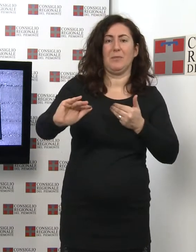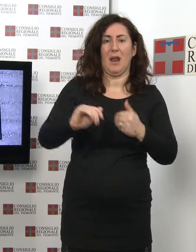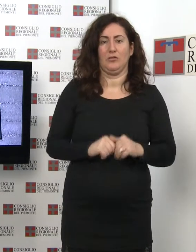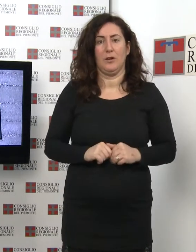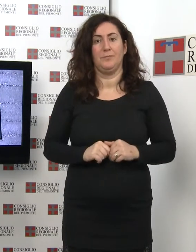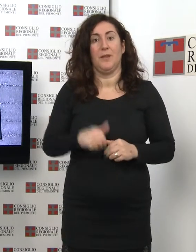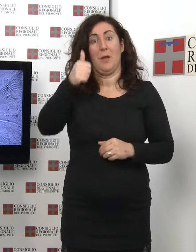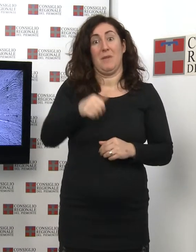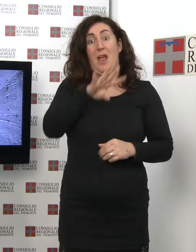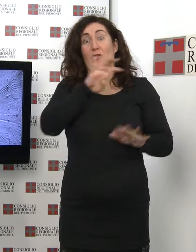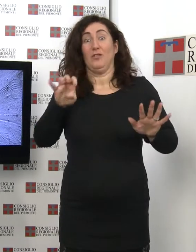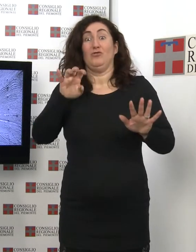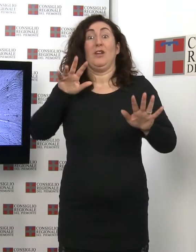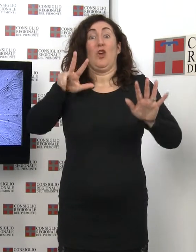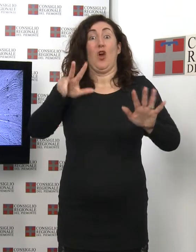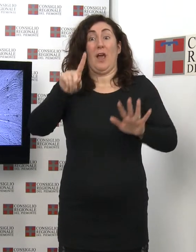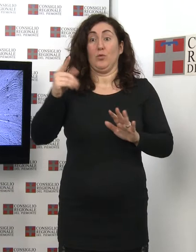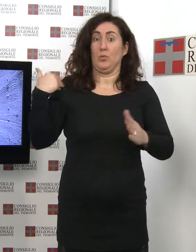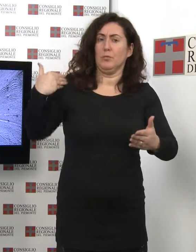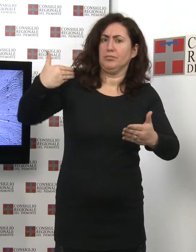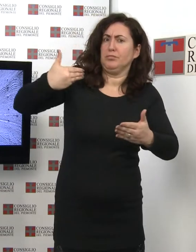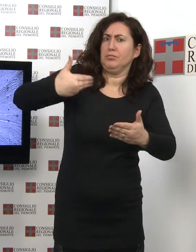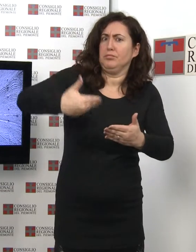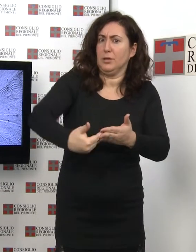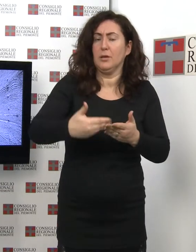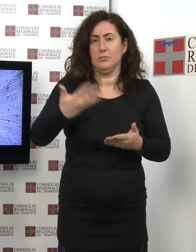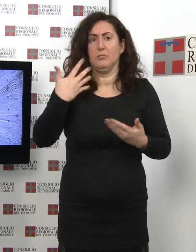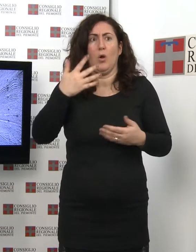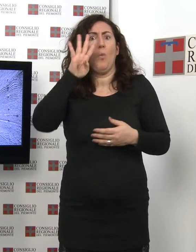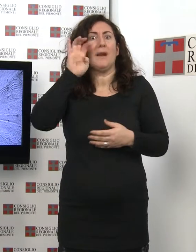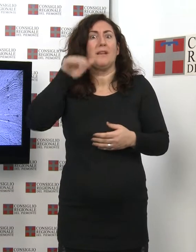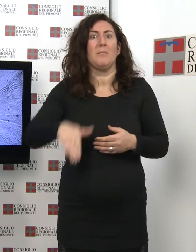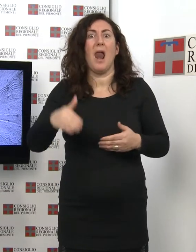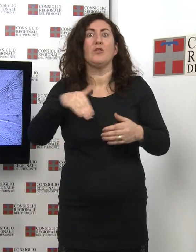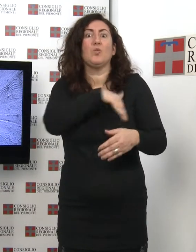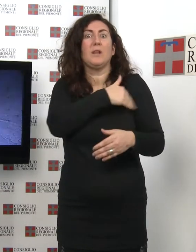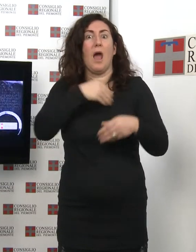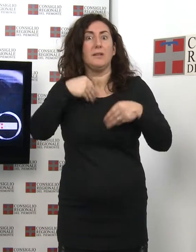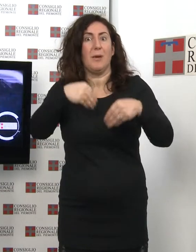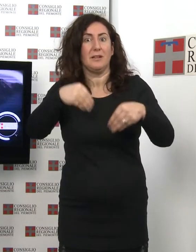oltre 3 decenni ha coinvolto più di 40.000 studenti e circa 1.500 insegnanti.